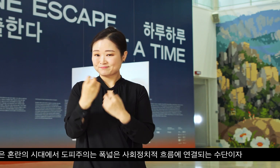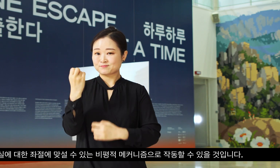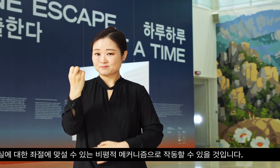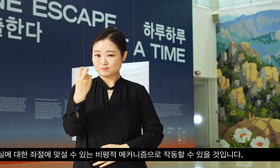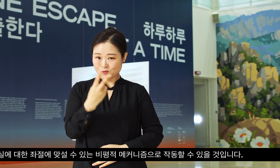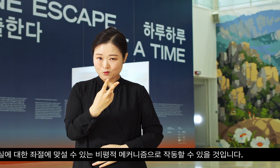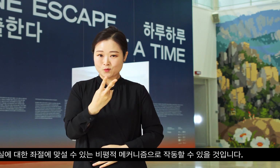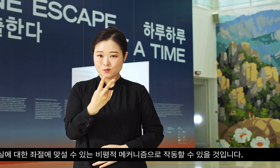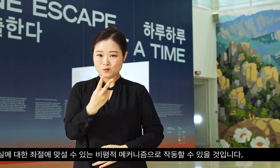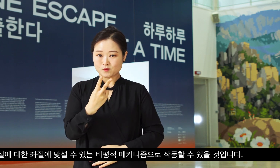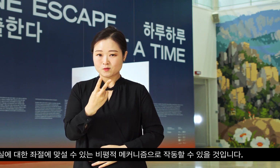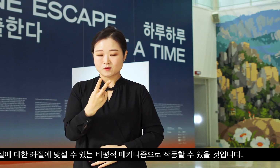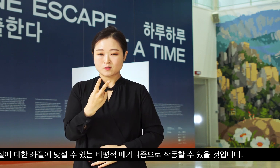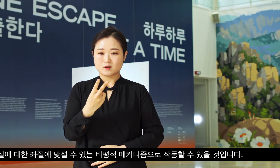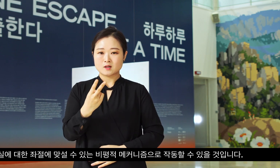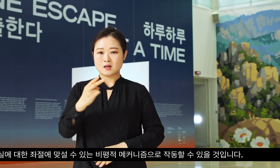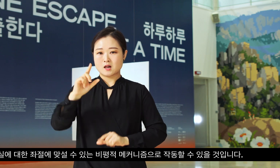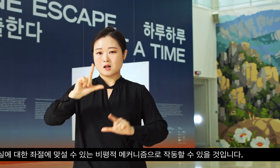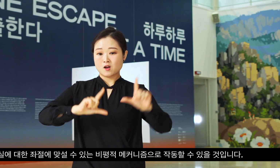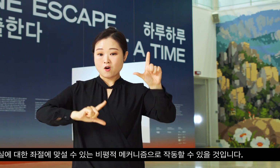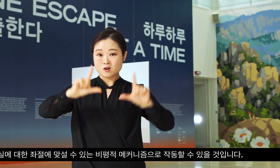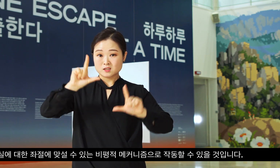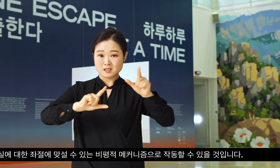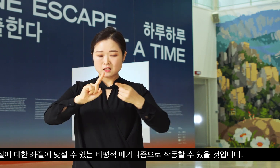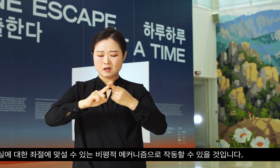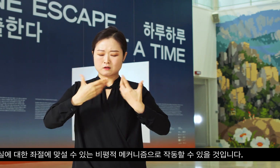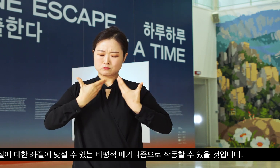분절된 현실에 대한 좌절에 맞설 수 있는